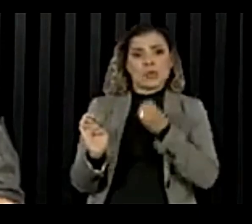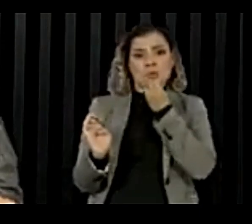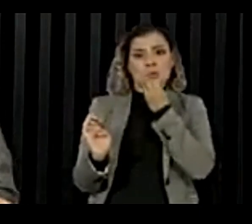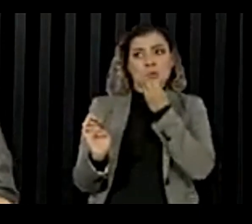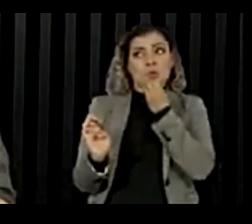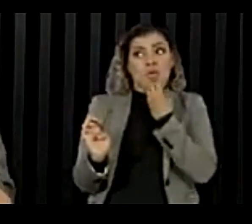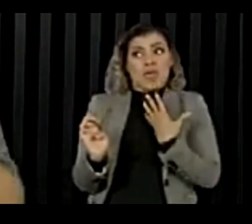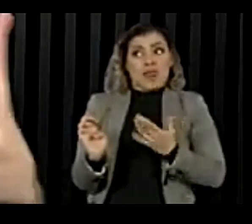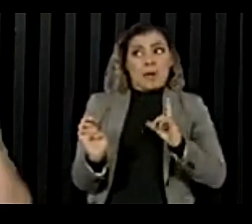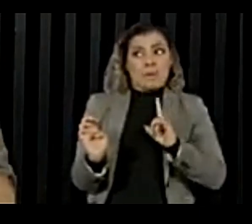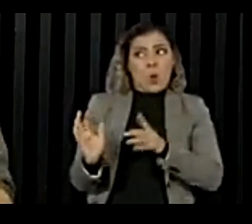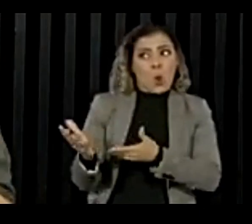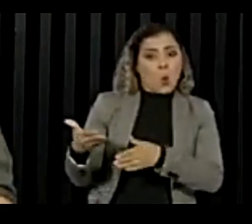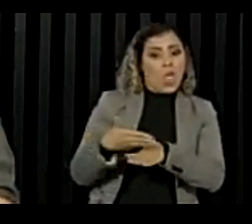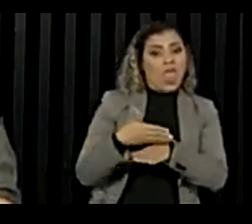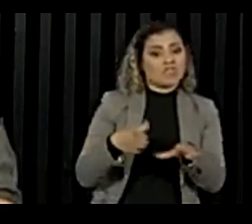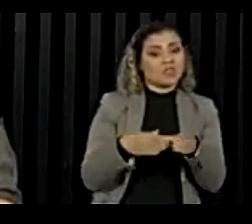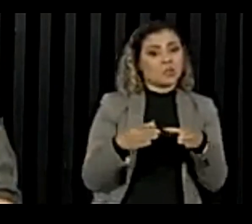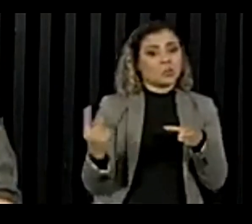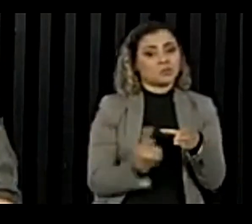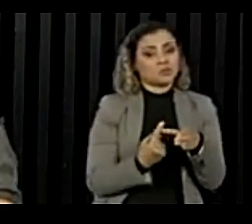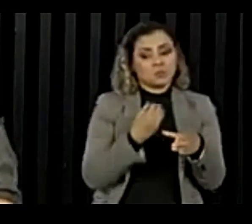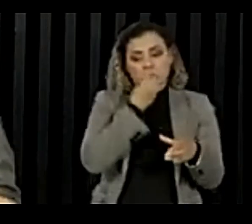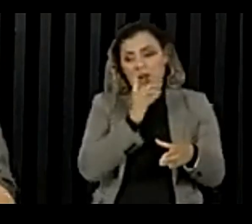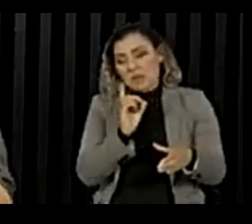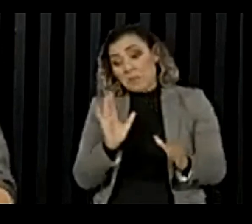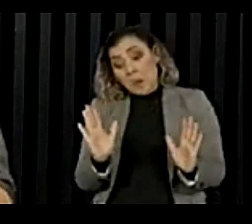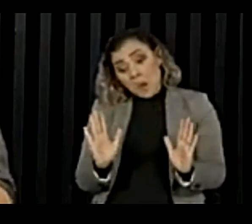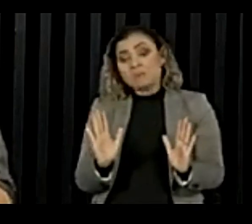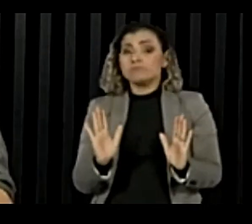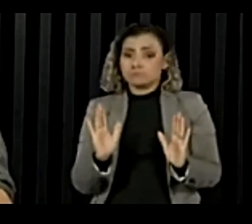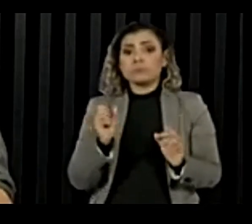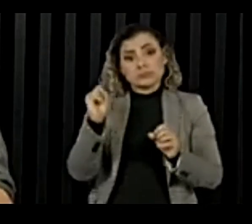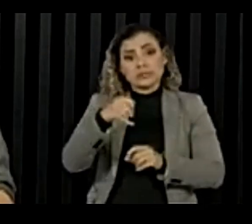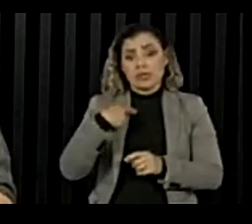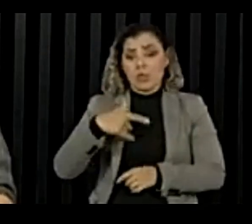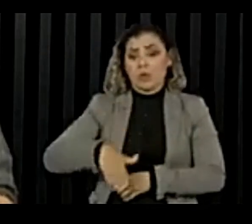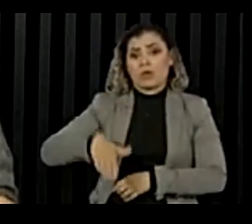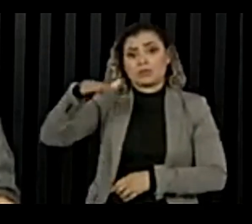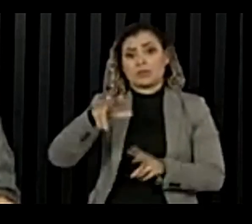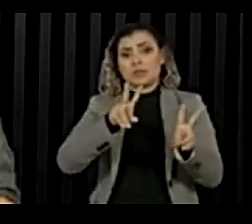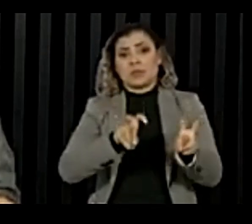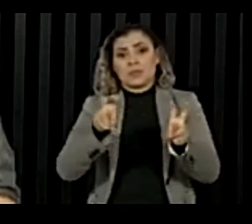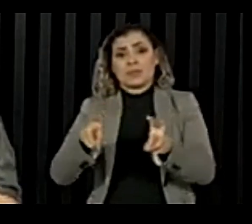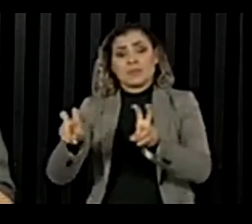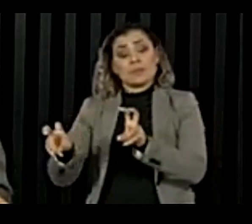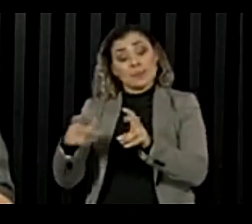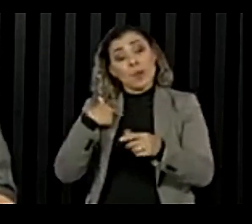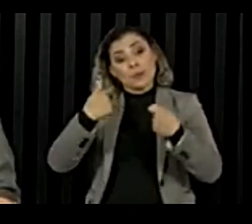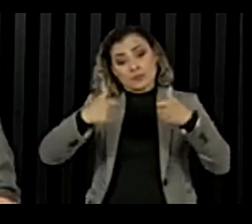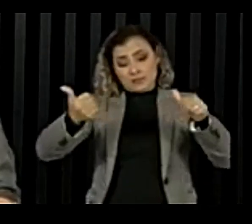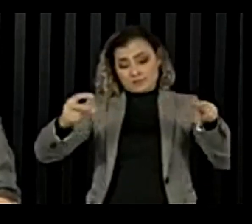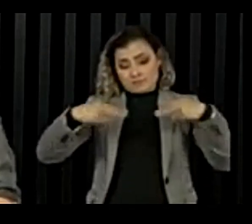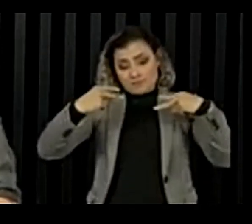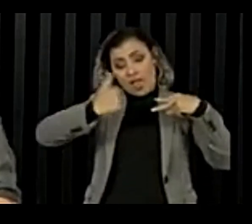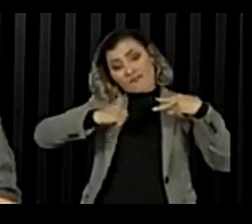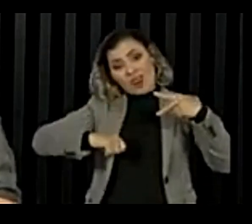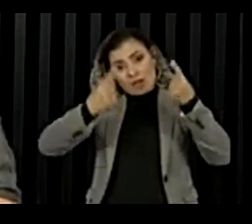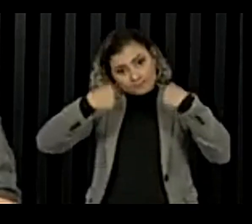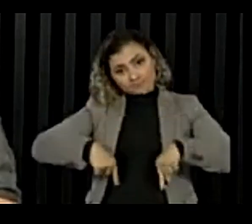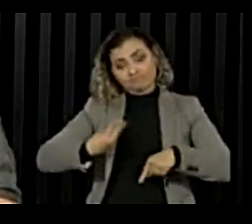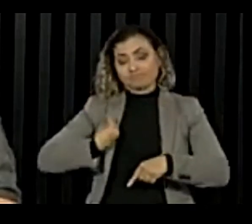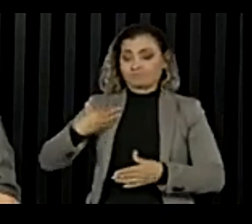recebidos ali naquele local. E eu realmente cresci com algumas questões que eu precisava rever ao longo da minha vida, ao longo